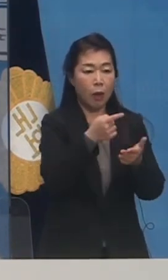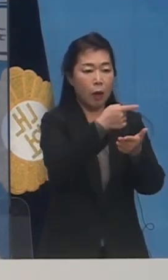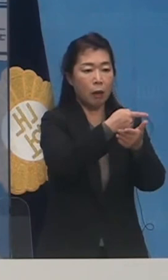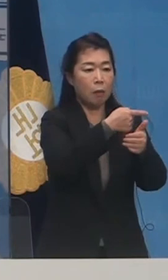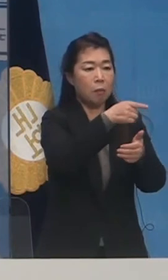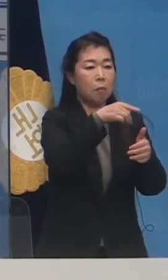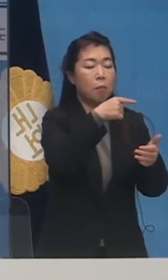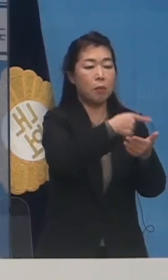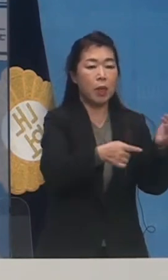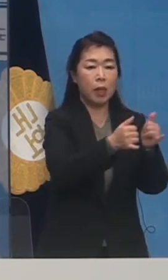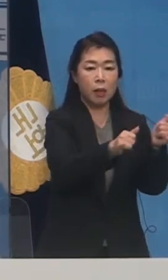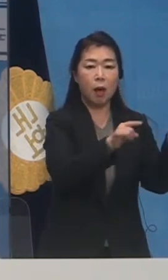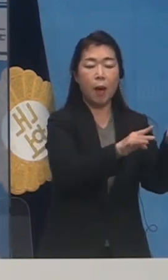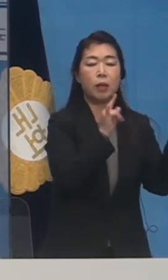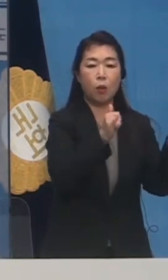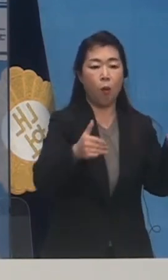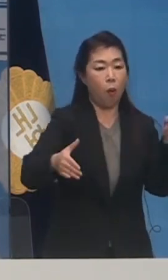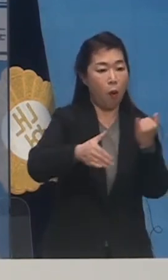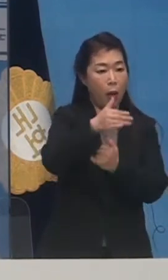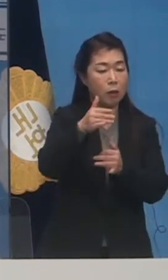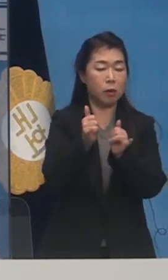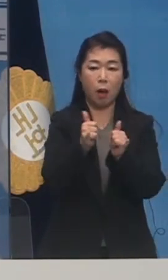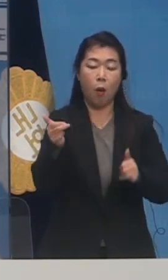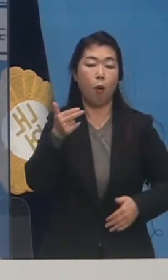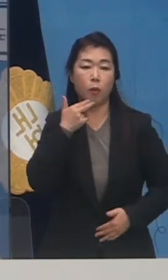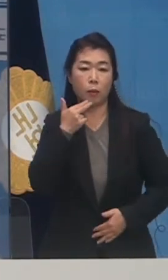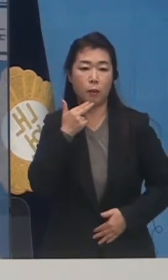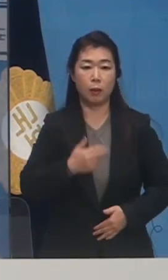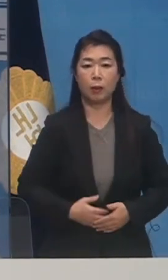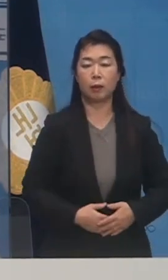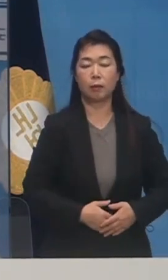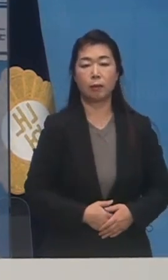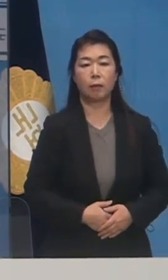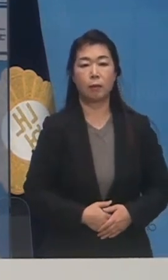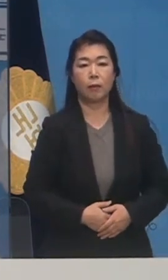있고 가해자는 없는 상태로 종결되었습니다.